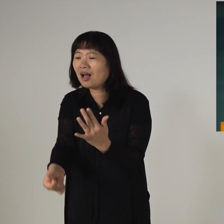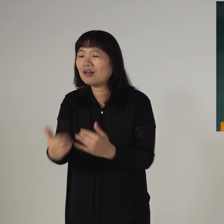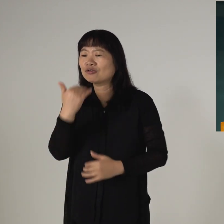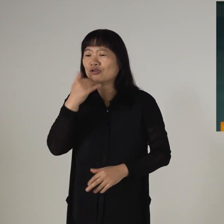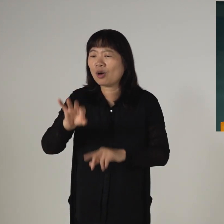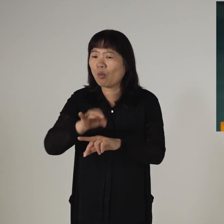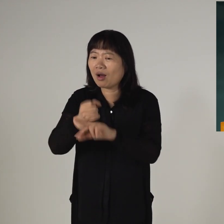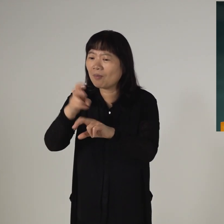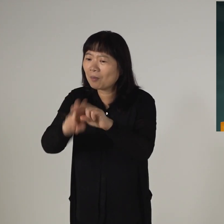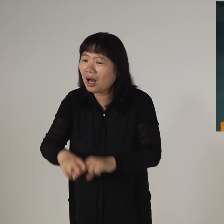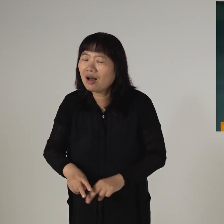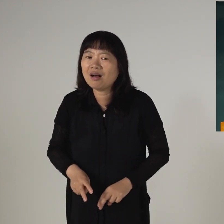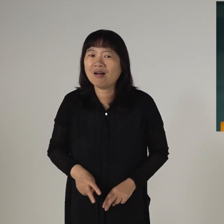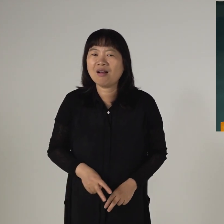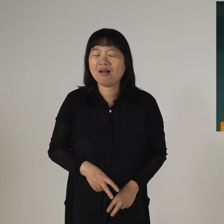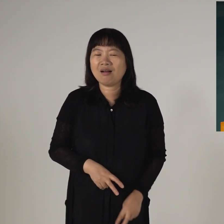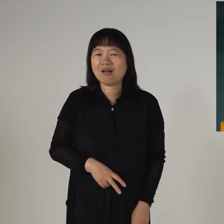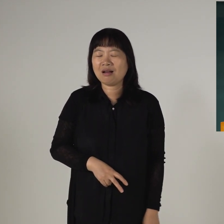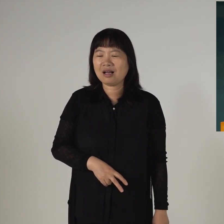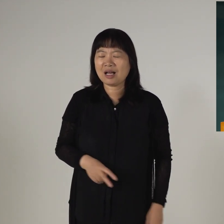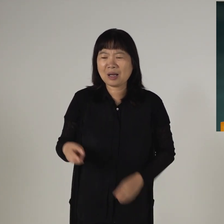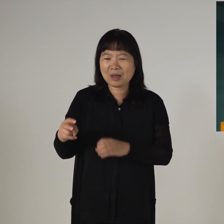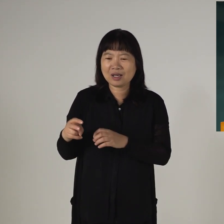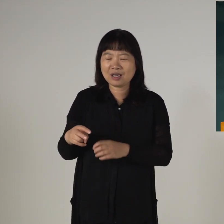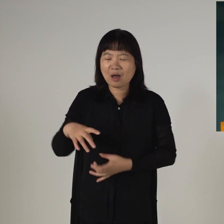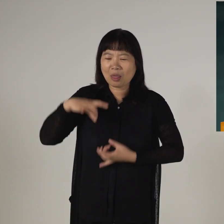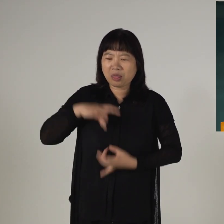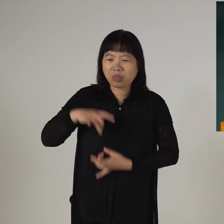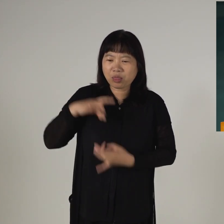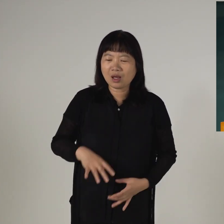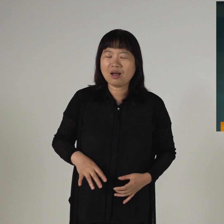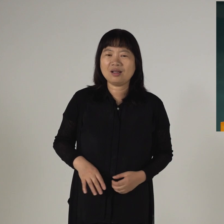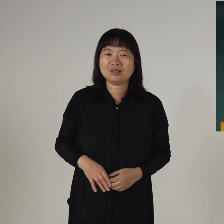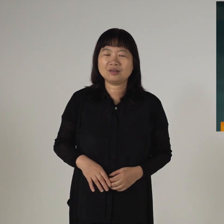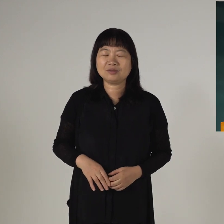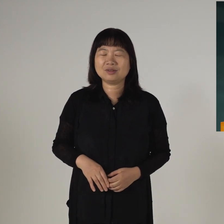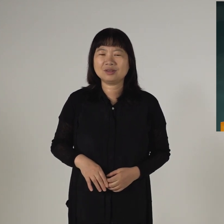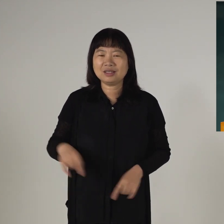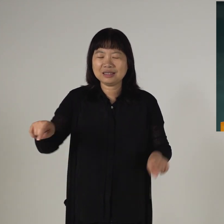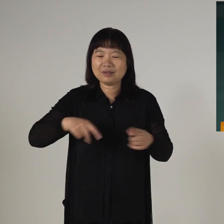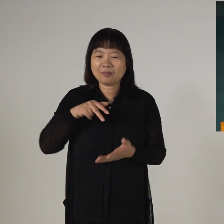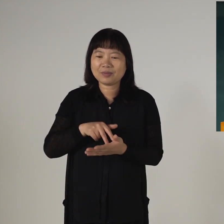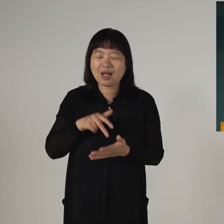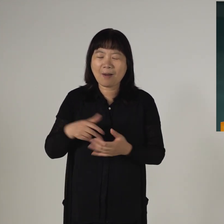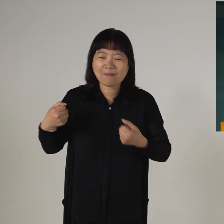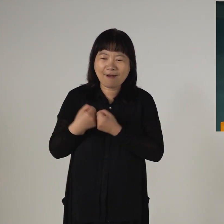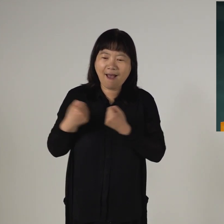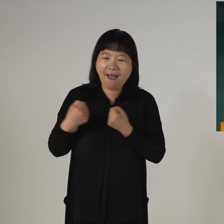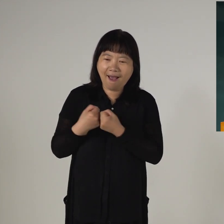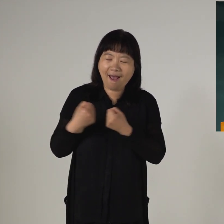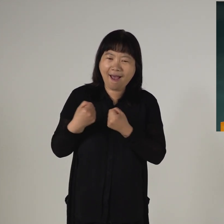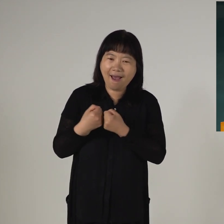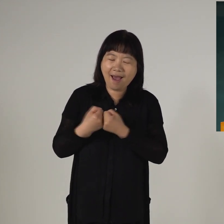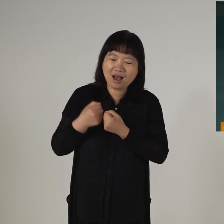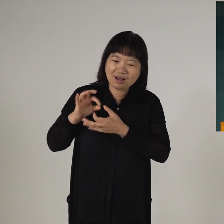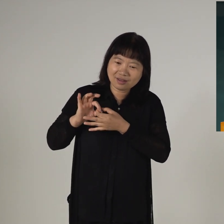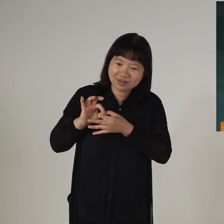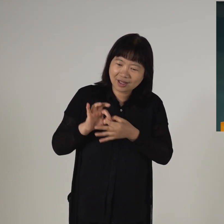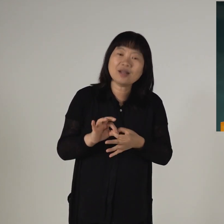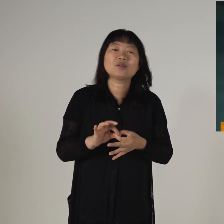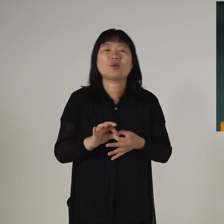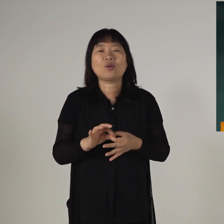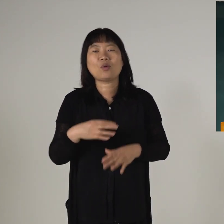수군수군 정치적인 암투가 밑바닥에서 활발하게